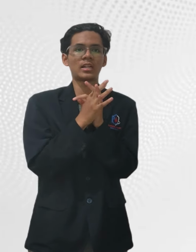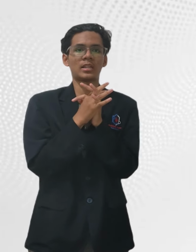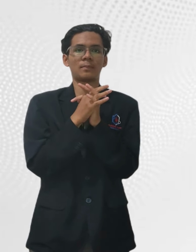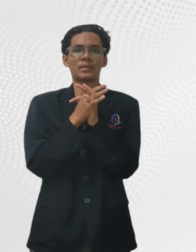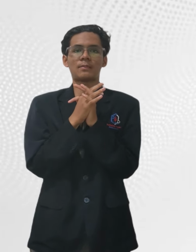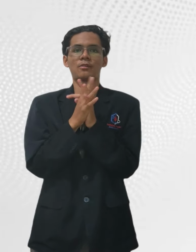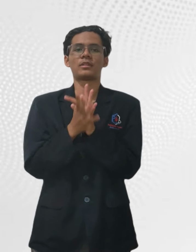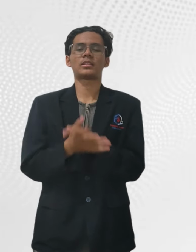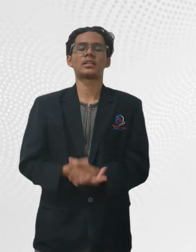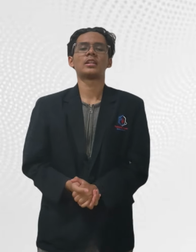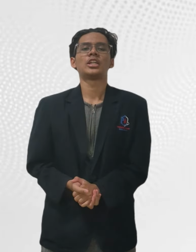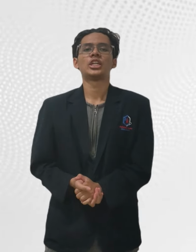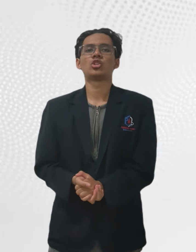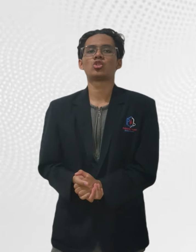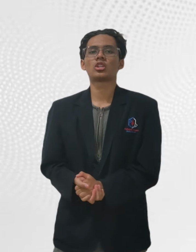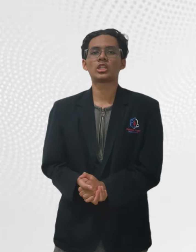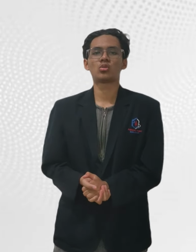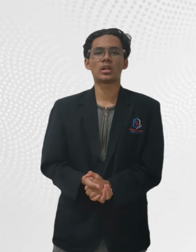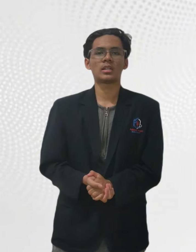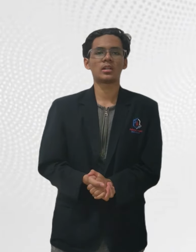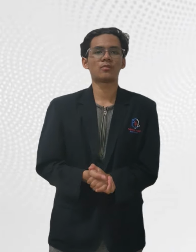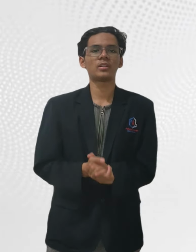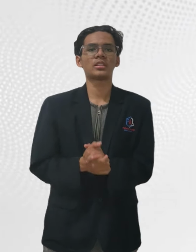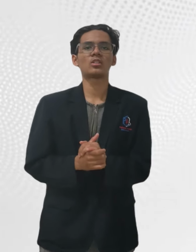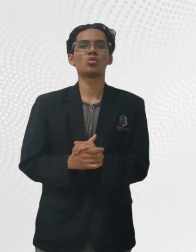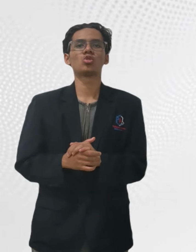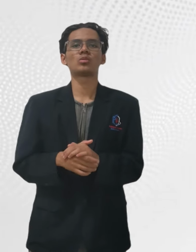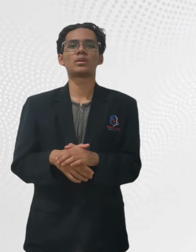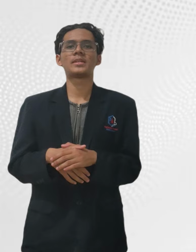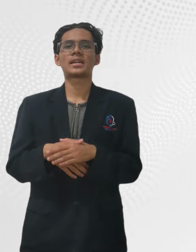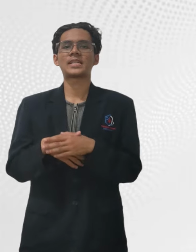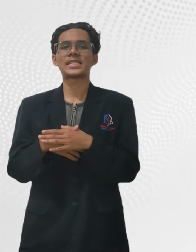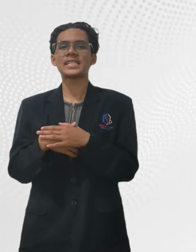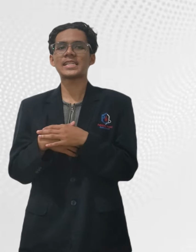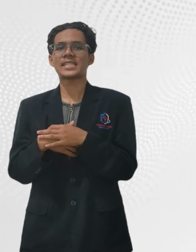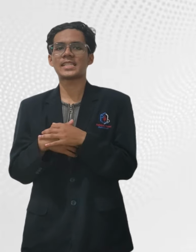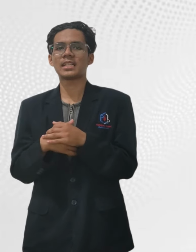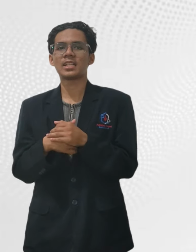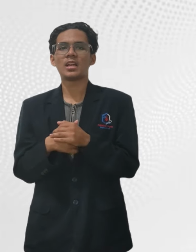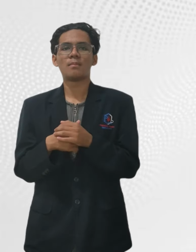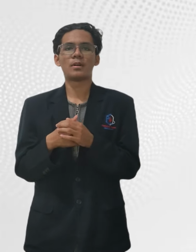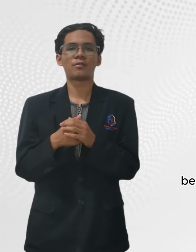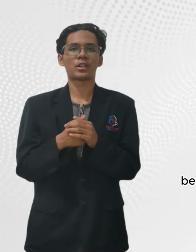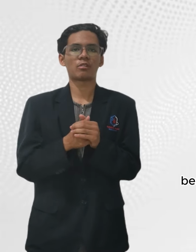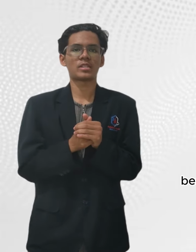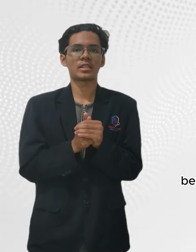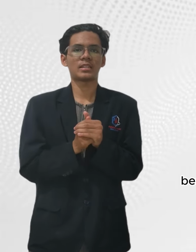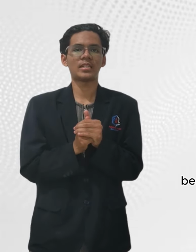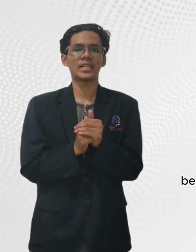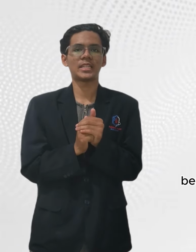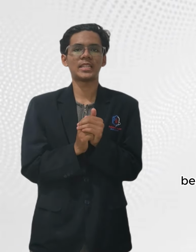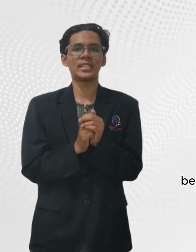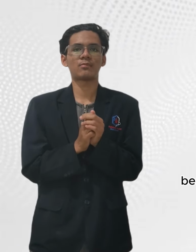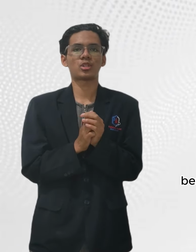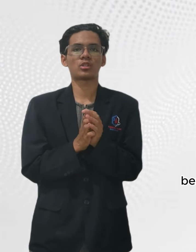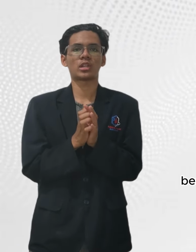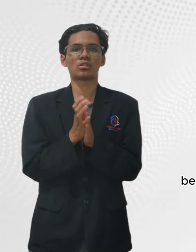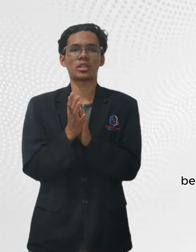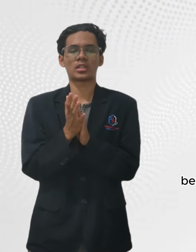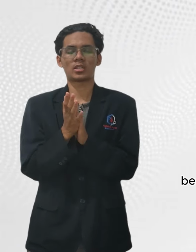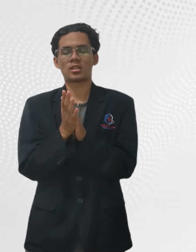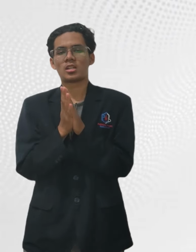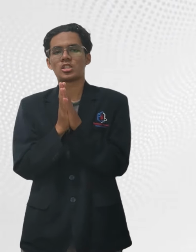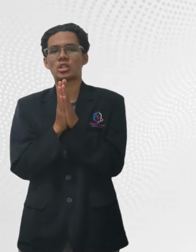sirkuit daya, yang pertama filter. Induktor digunakan dalam filter untuk memisahkan sinyal-sinyal berfrekuensi rendah dan tinggi dalam